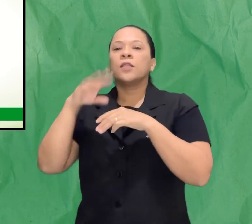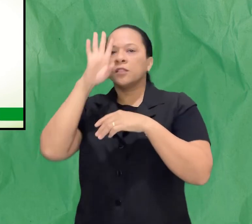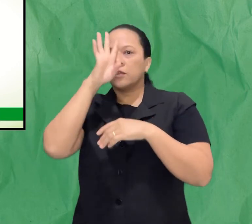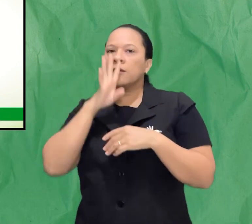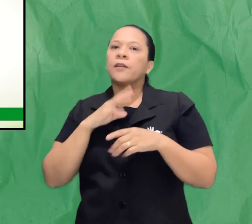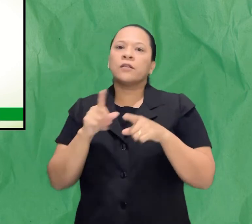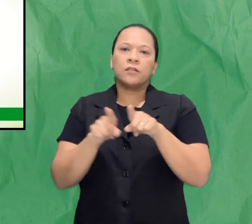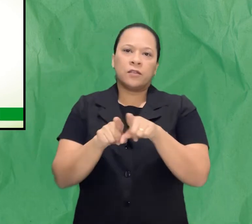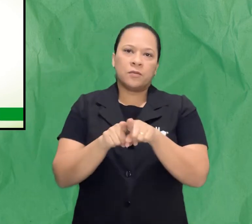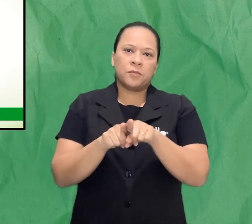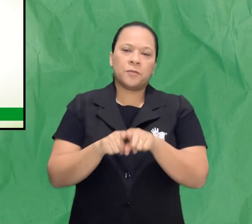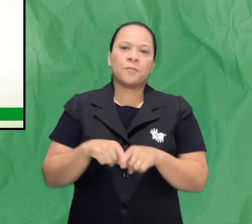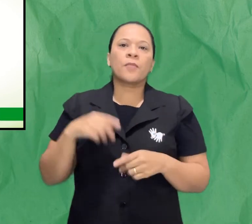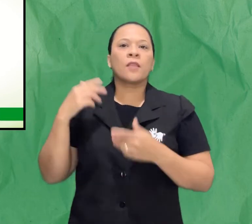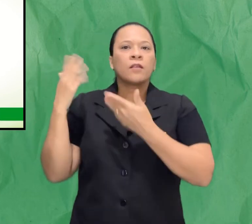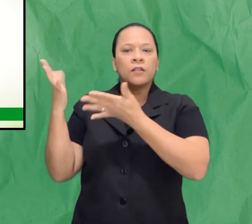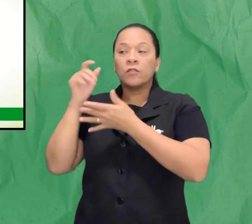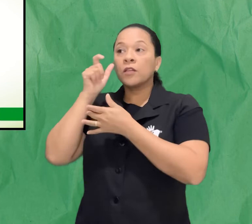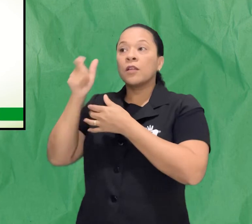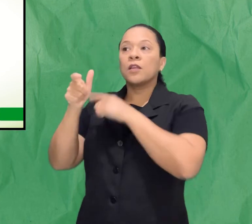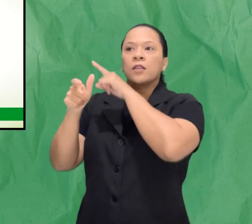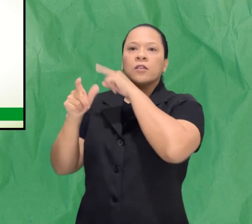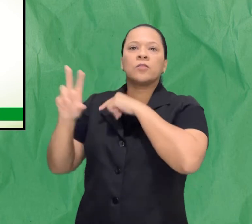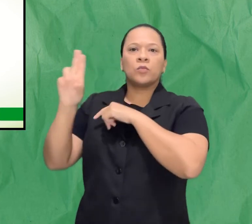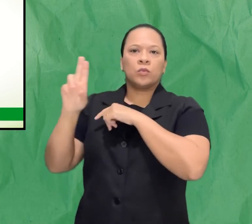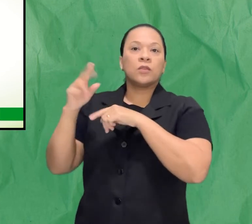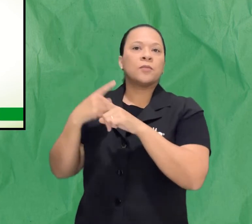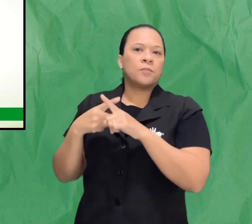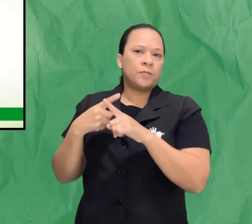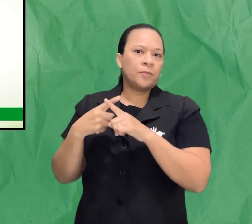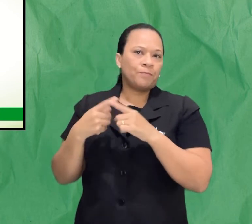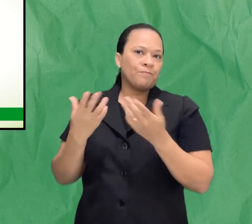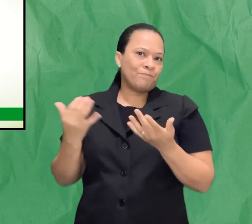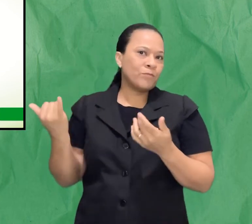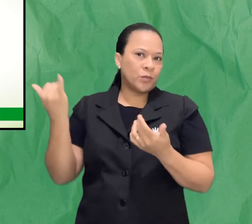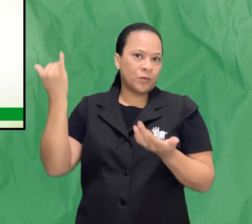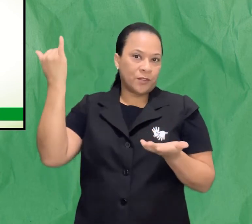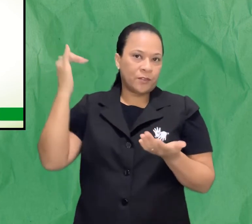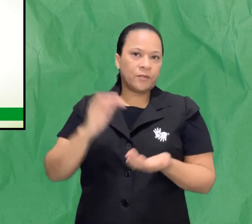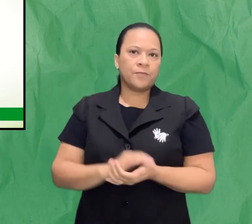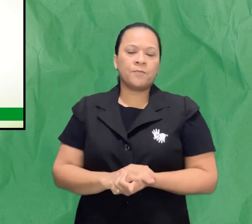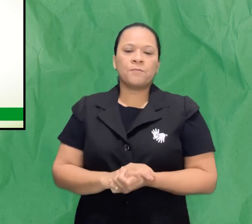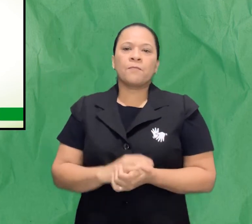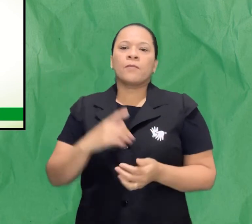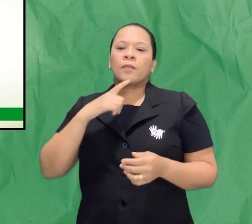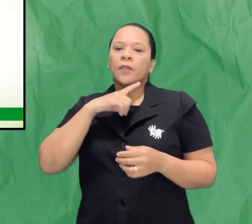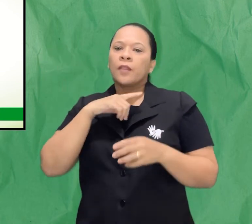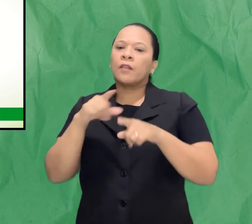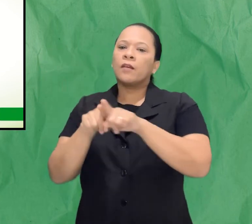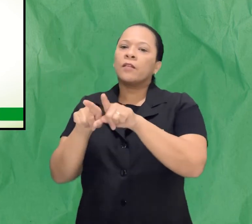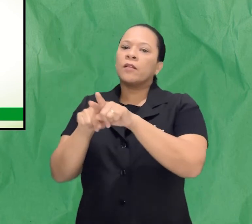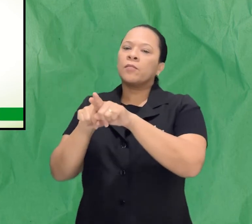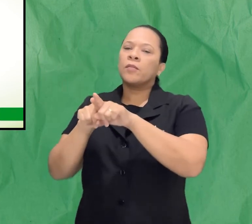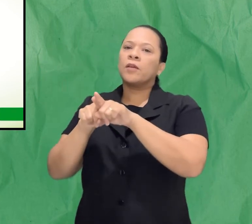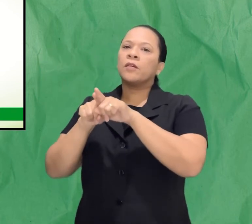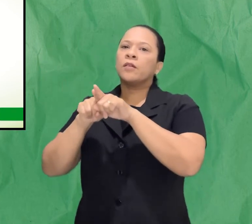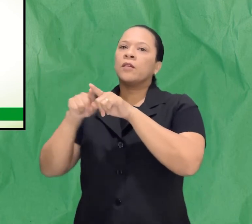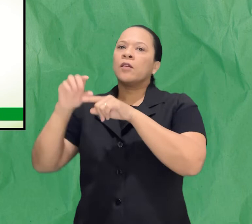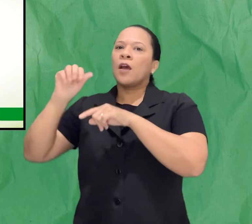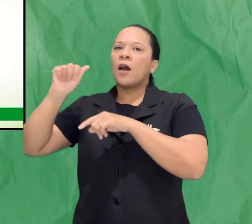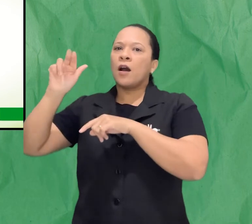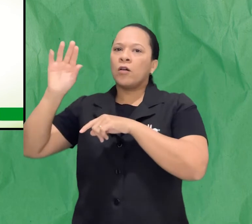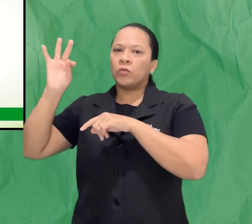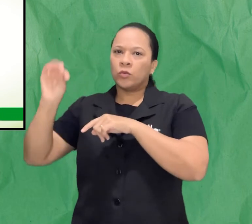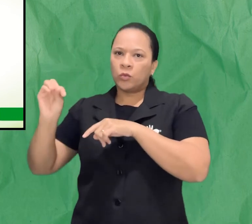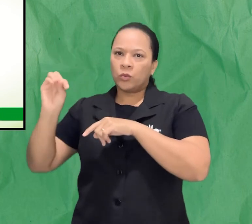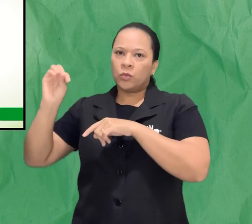o que é interessante em utilizar essas ideias? Tem um autocomplete, por exemplo, eu vou digitar, como digitei ali H1, é um comando.